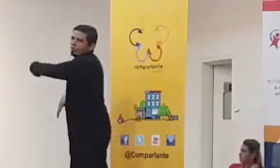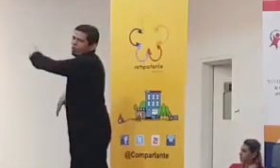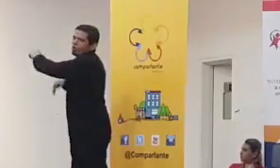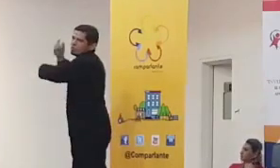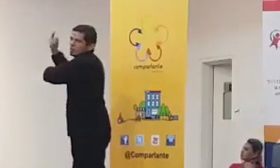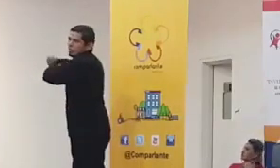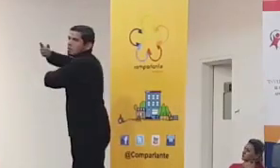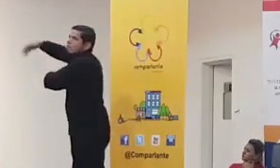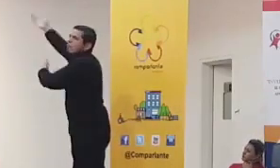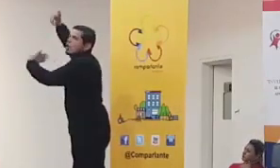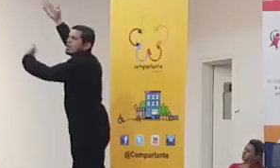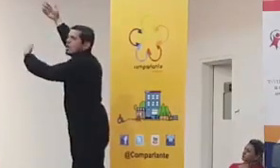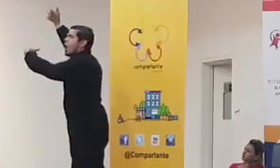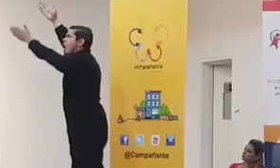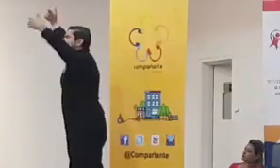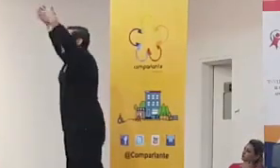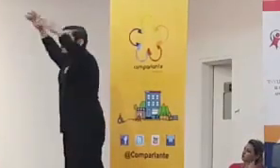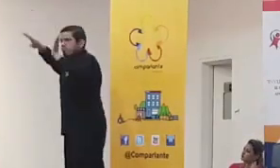los políticos que